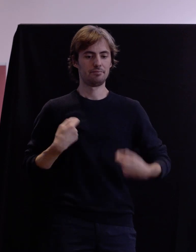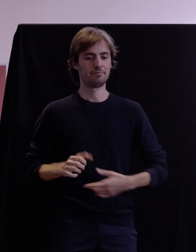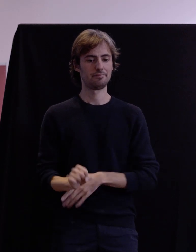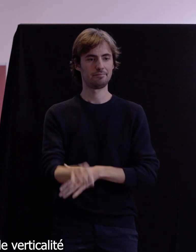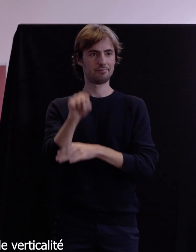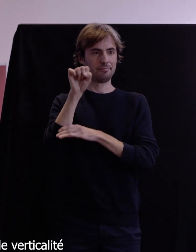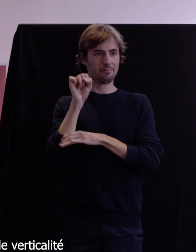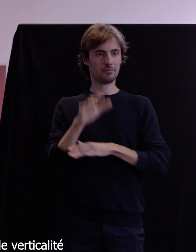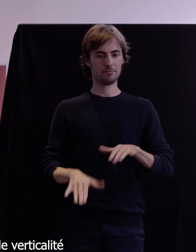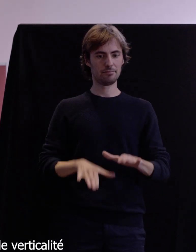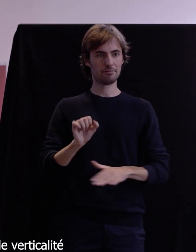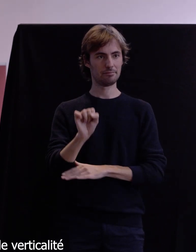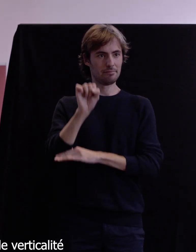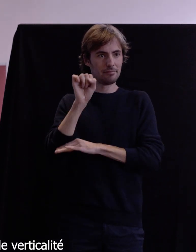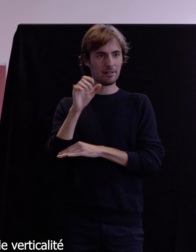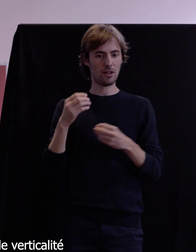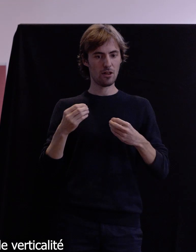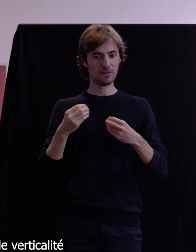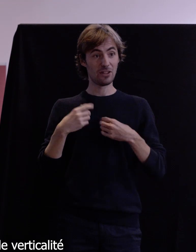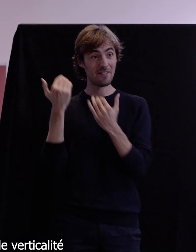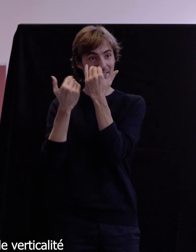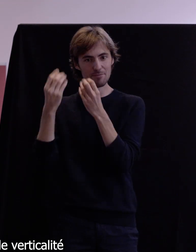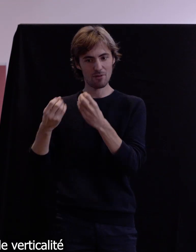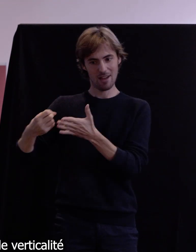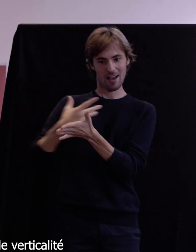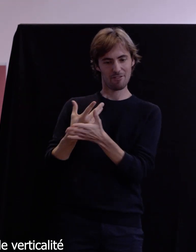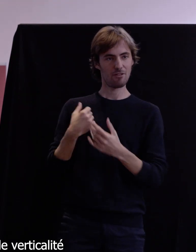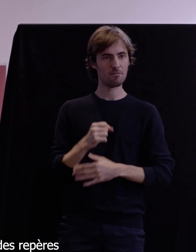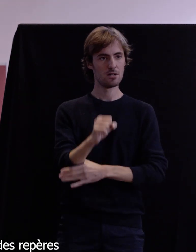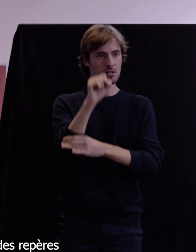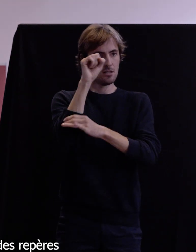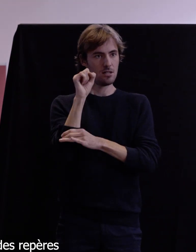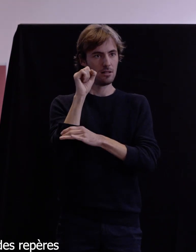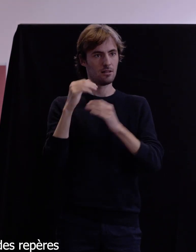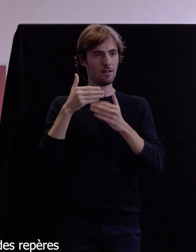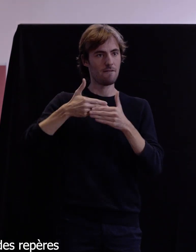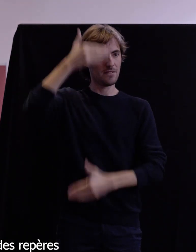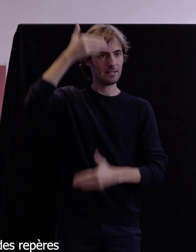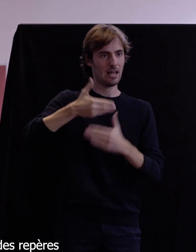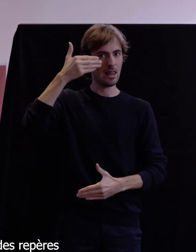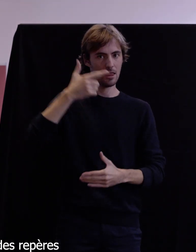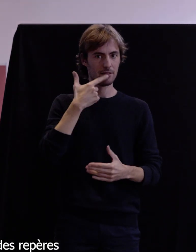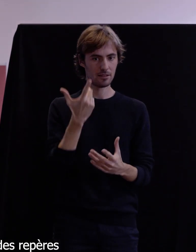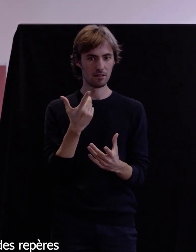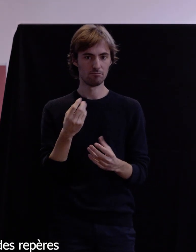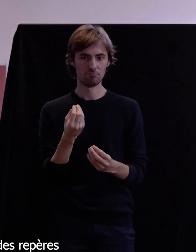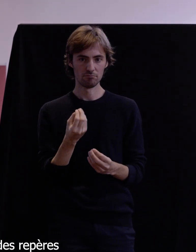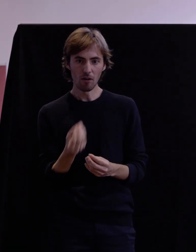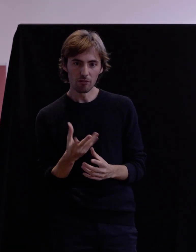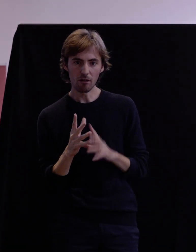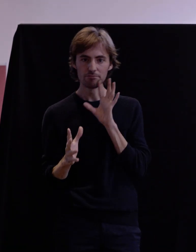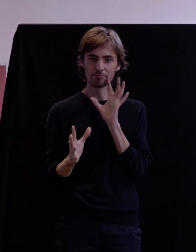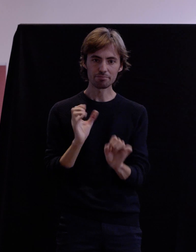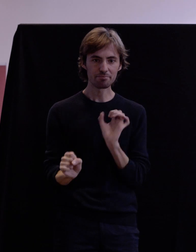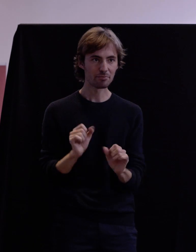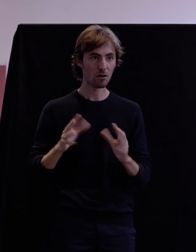donne ce référentiel de verticalité et qui aide l'enfant donc à avoir des repères et à pouvoir se